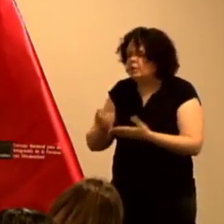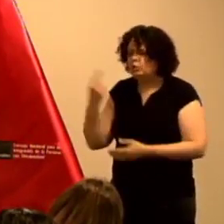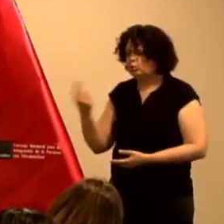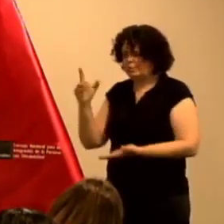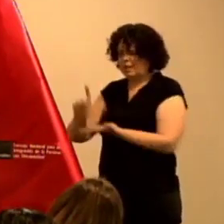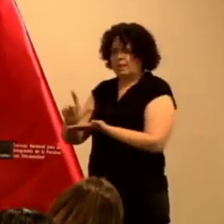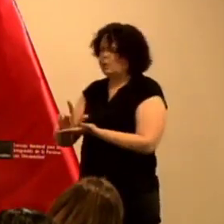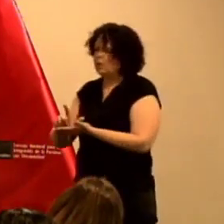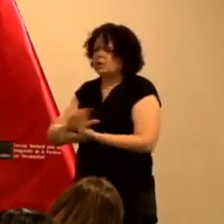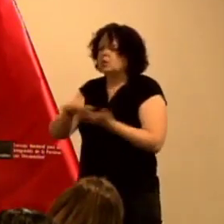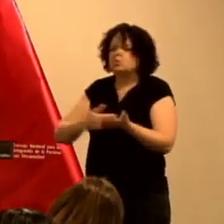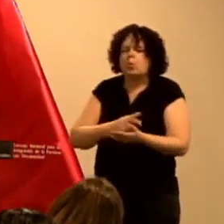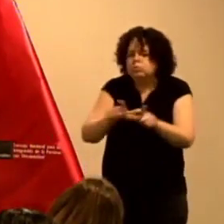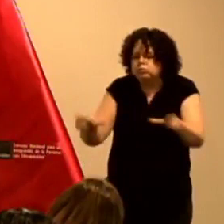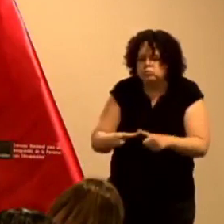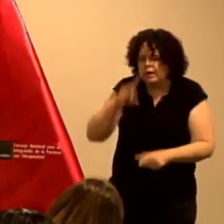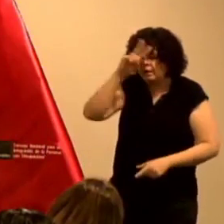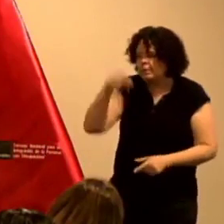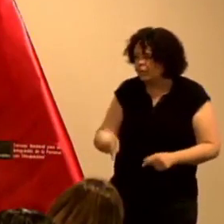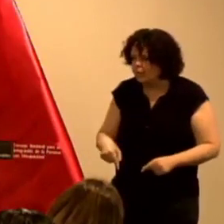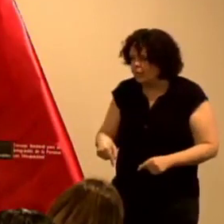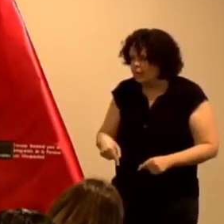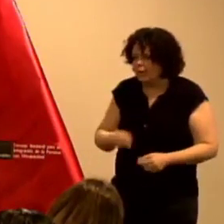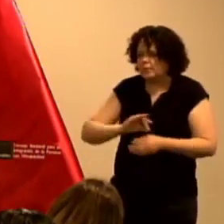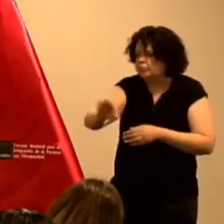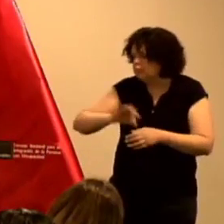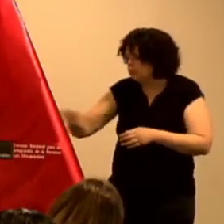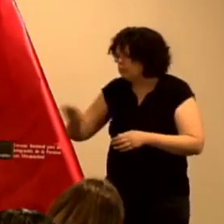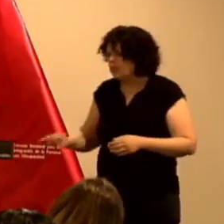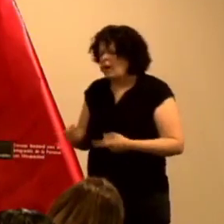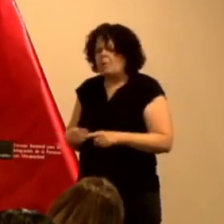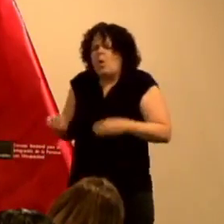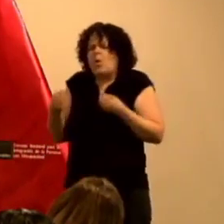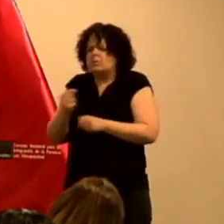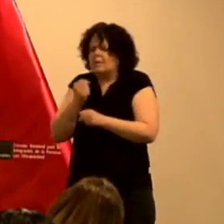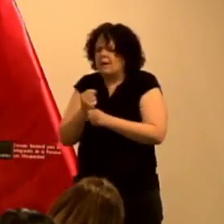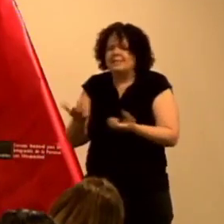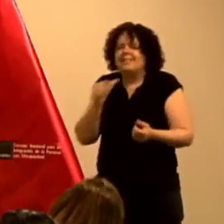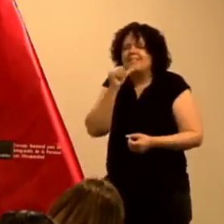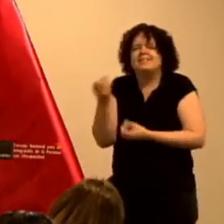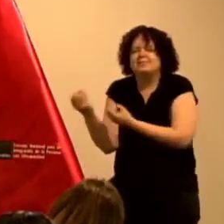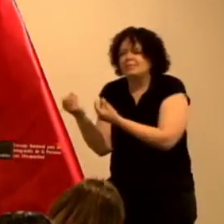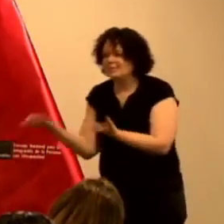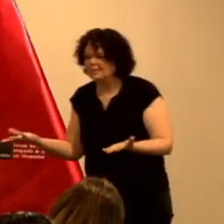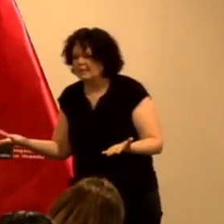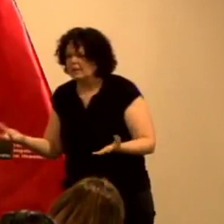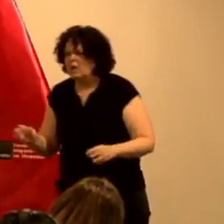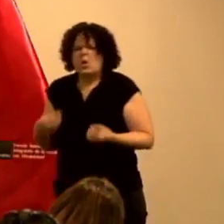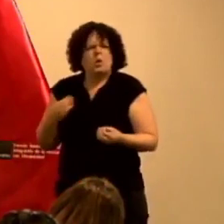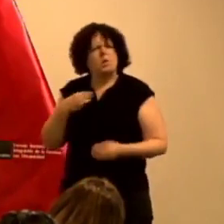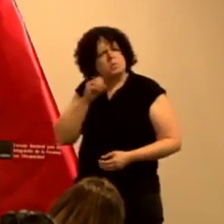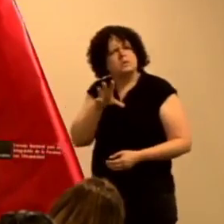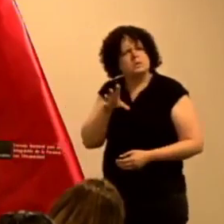toda esta fase de intervención del Estado se requiere el dato, la información, la evidencia. No podemos decir que existe un